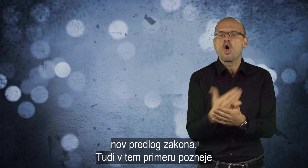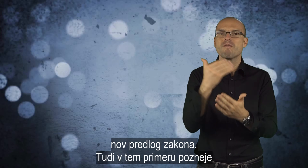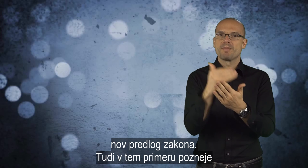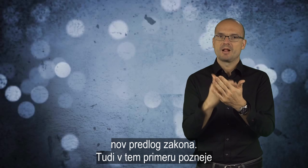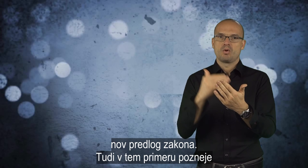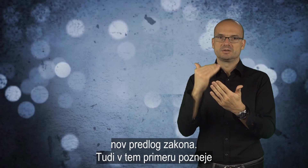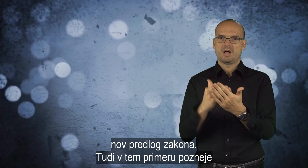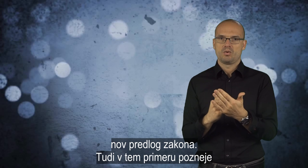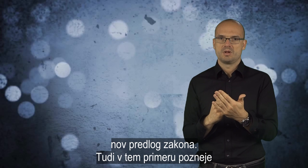predlog zakona.